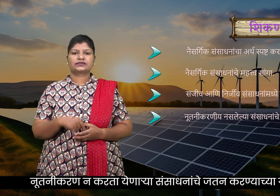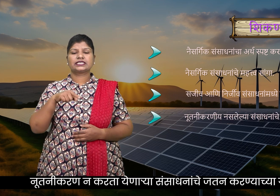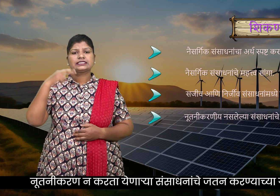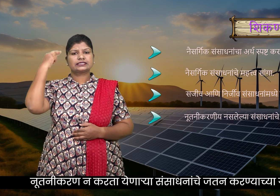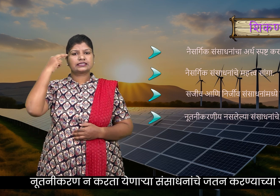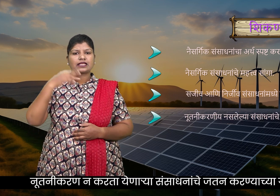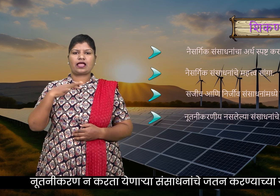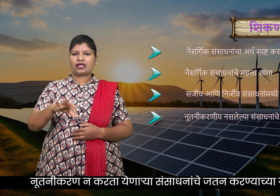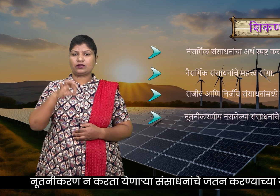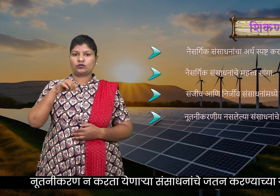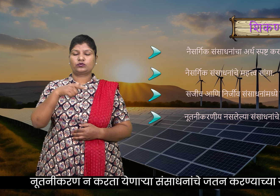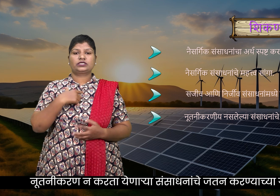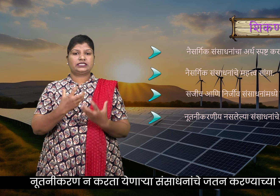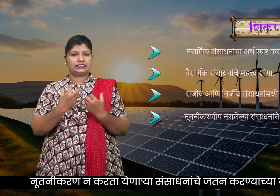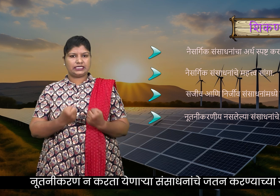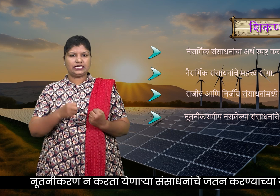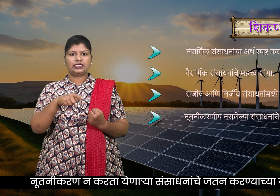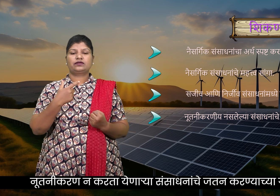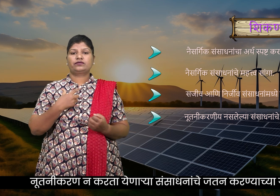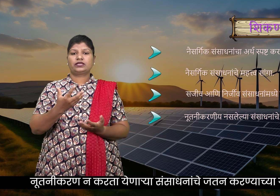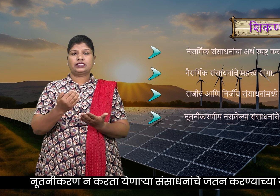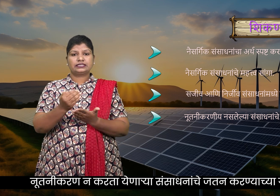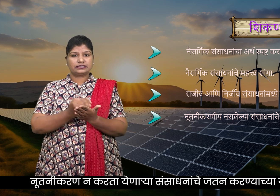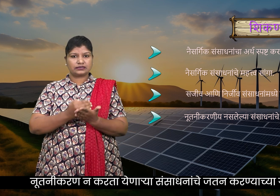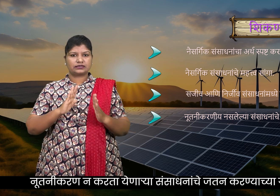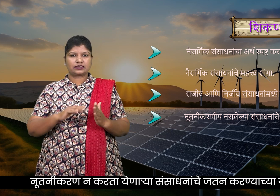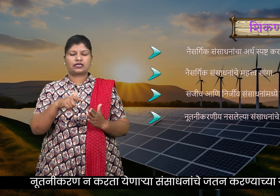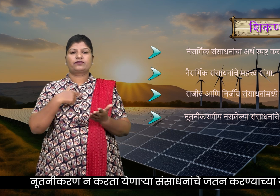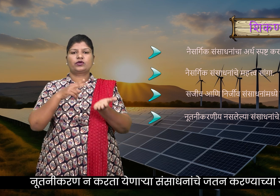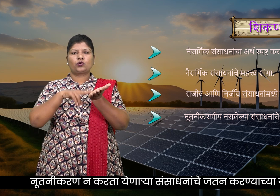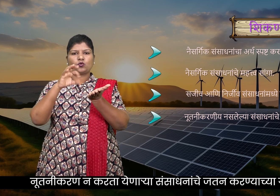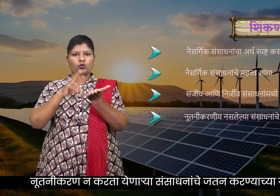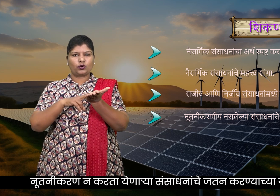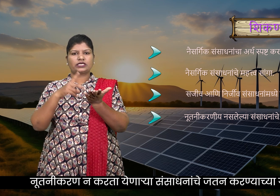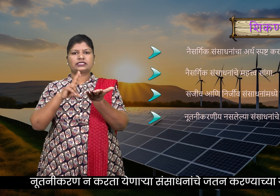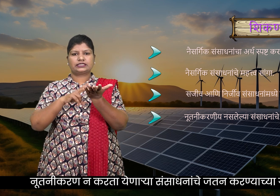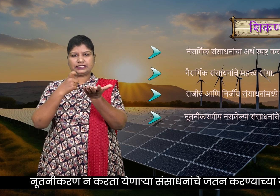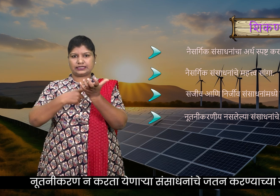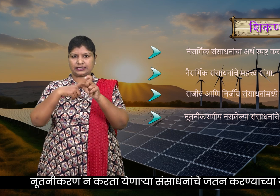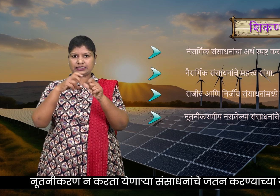नूतनीकरण न करता येणाऱ्या संसाधनांचे जतन करण्याच्या गरजेचे कारण सांगा.